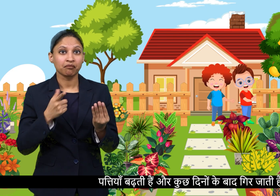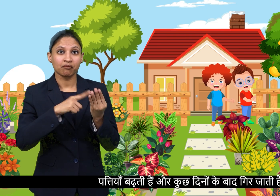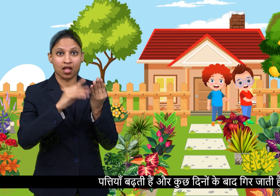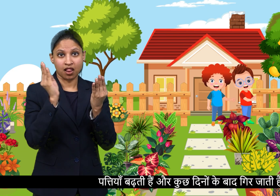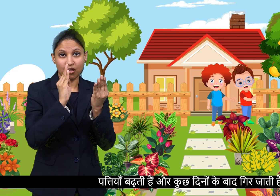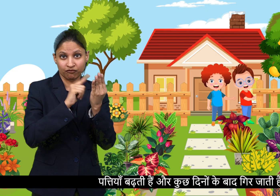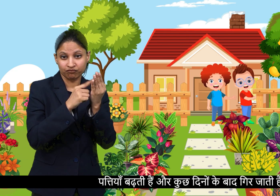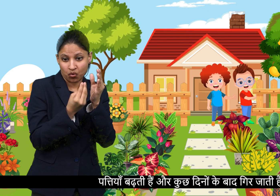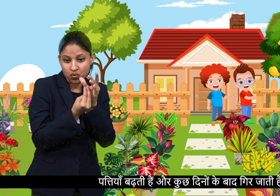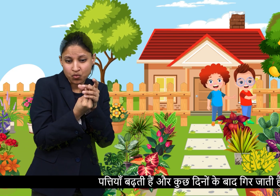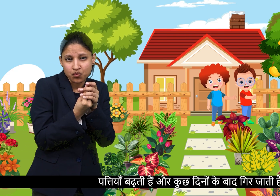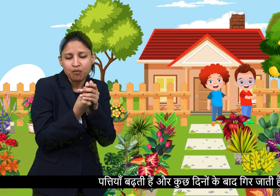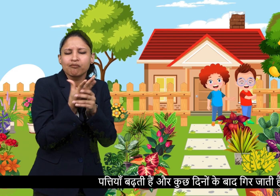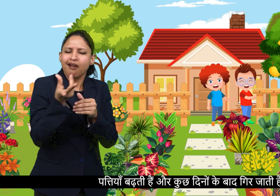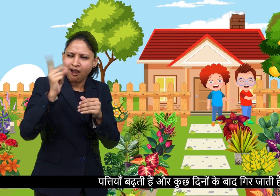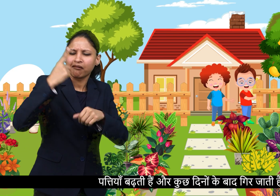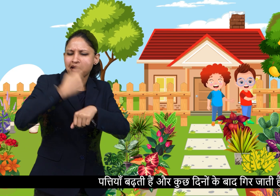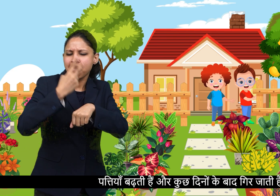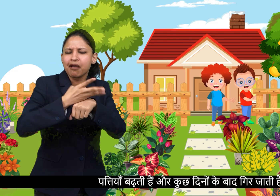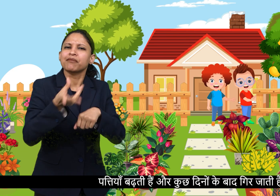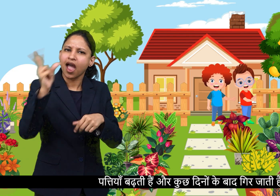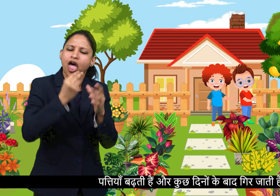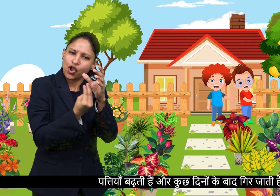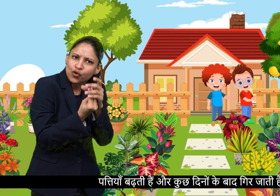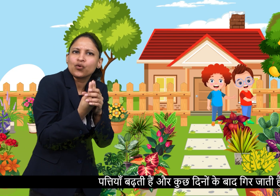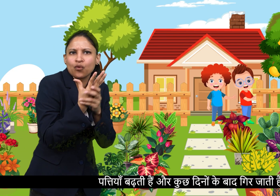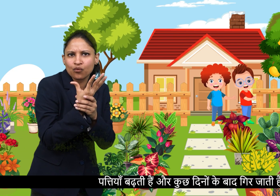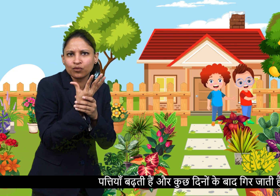पत्तियां बढ़ती है और कुछ दिनों के बाद गिर जाती है।